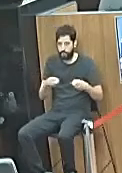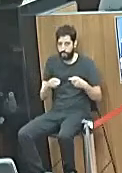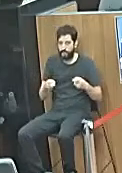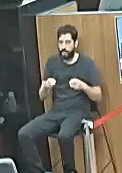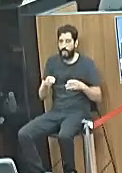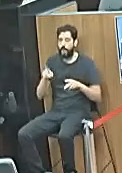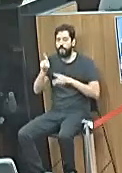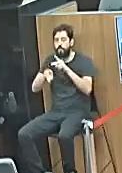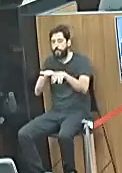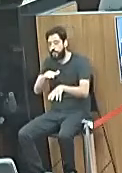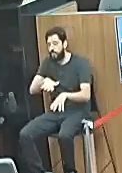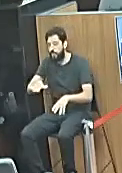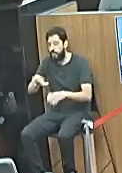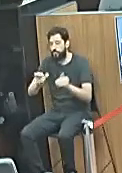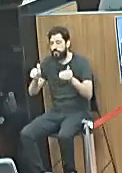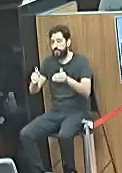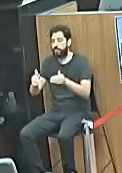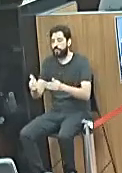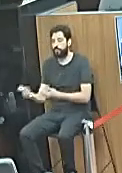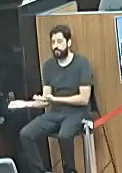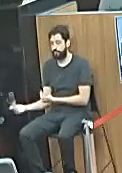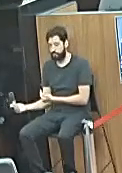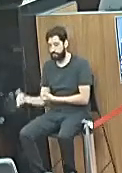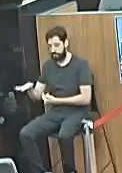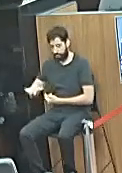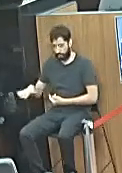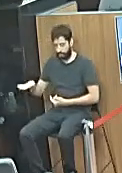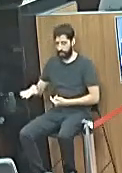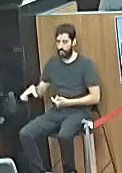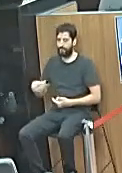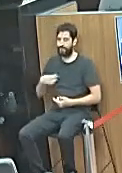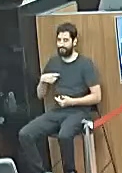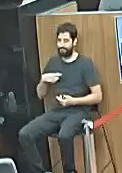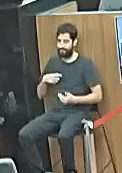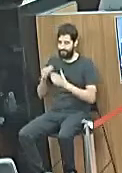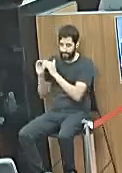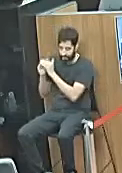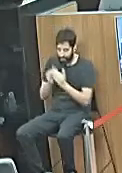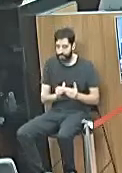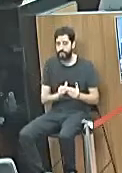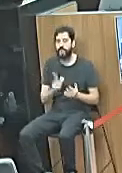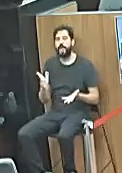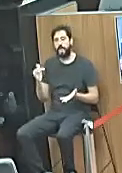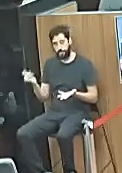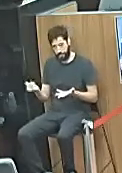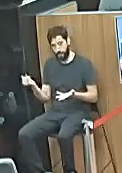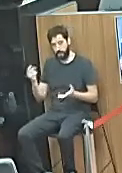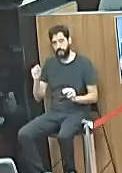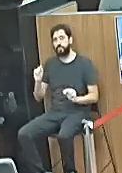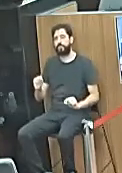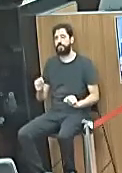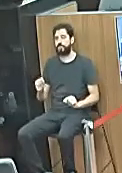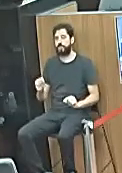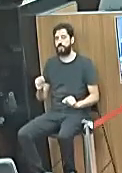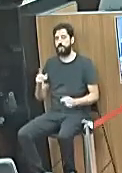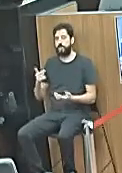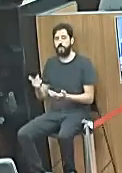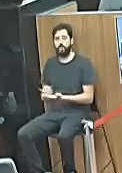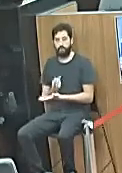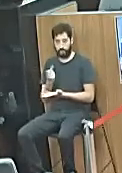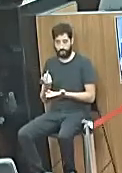em situação de vulnerabilidade social e aí não precisa a gente nem dizer da importância considerando nem o que tem acontecido